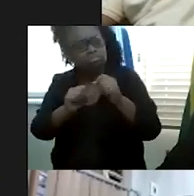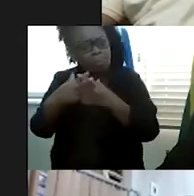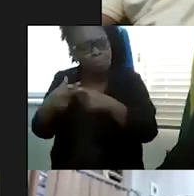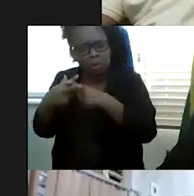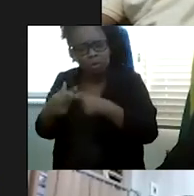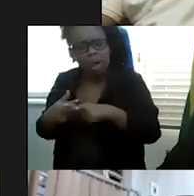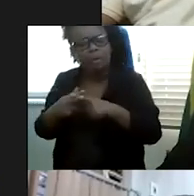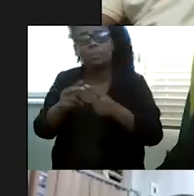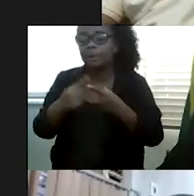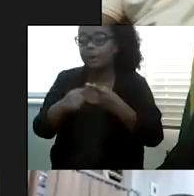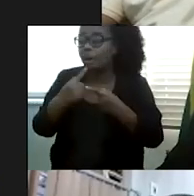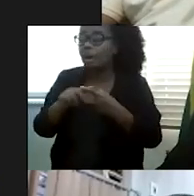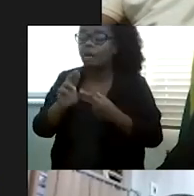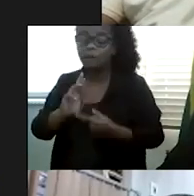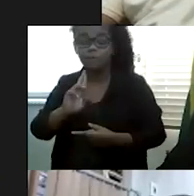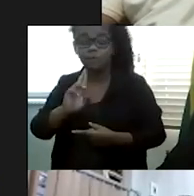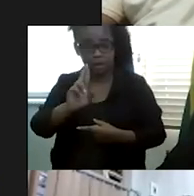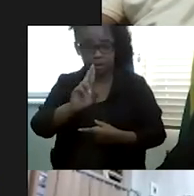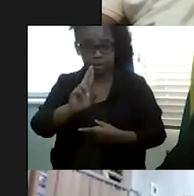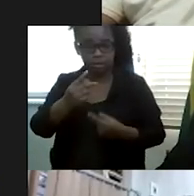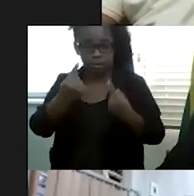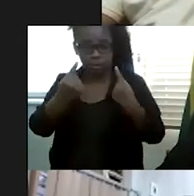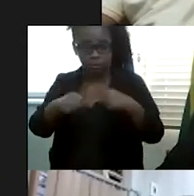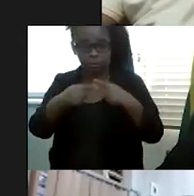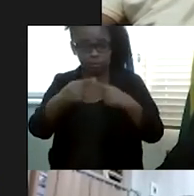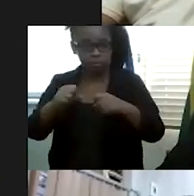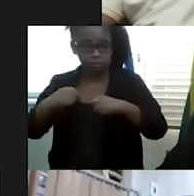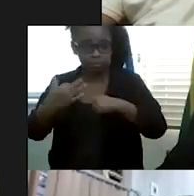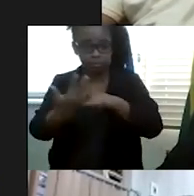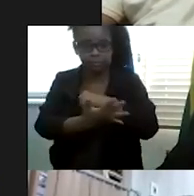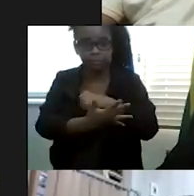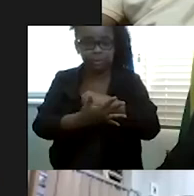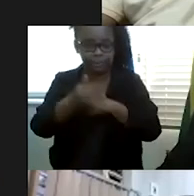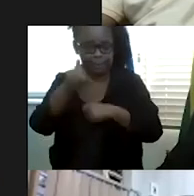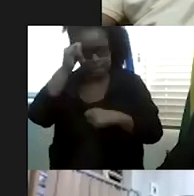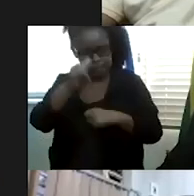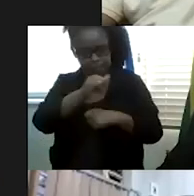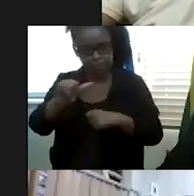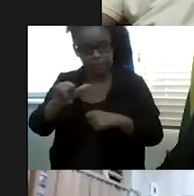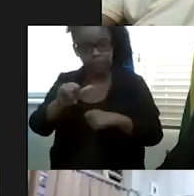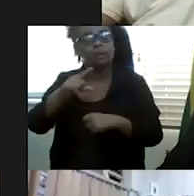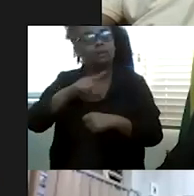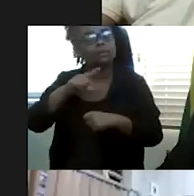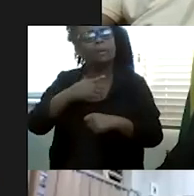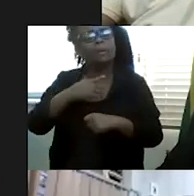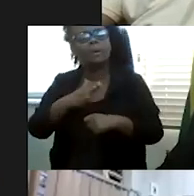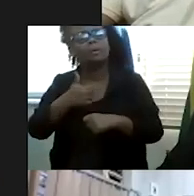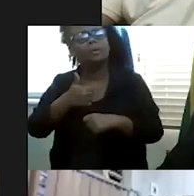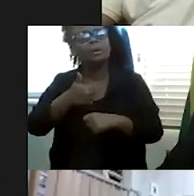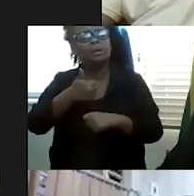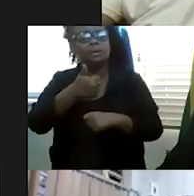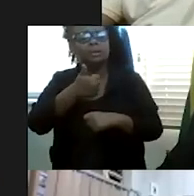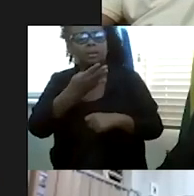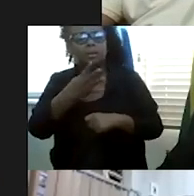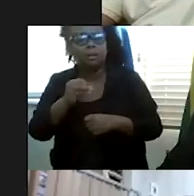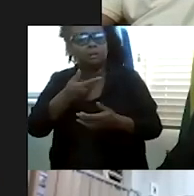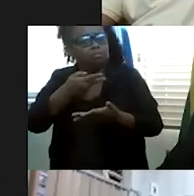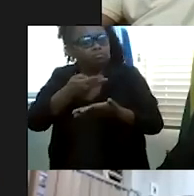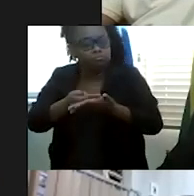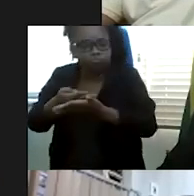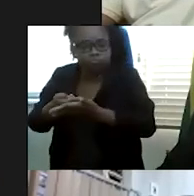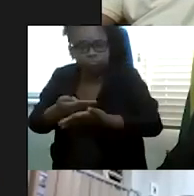referência no combate ao Covid-19. Nós temos cerca de 40 leitos no Hospital Moacir do